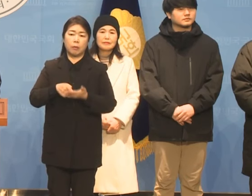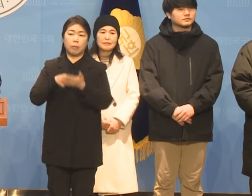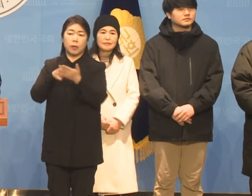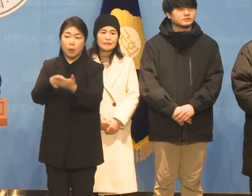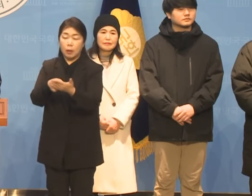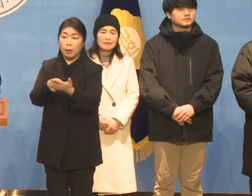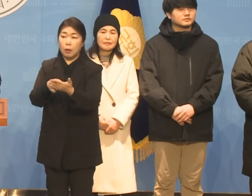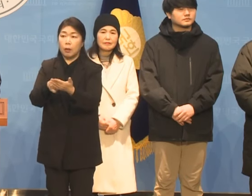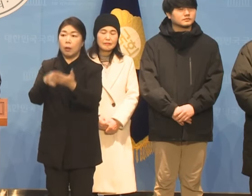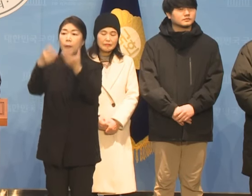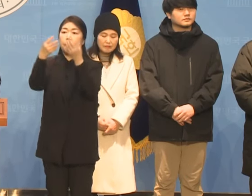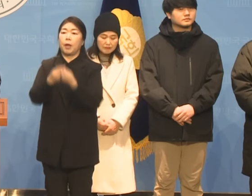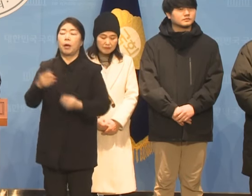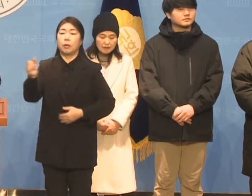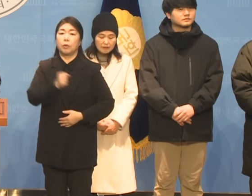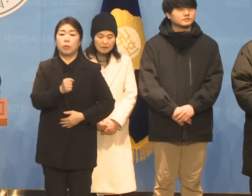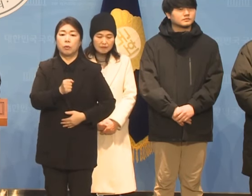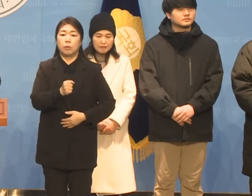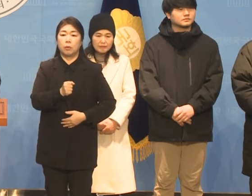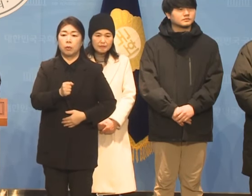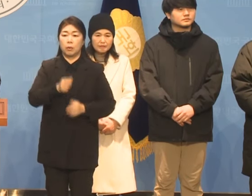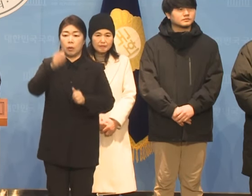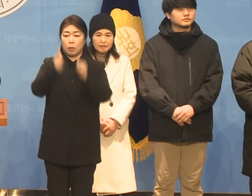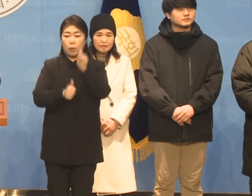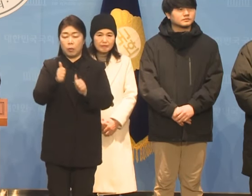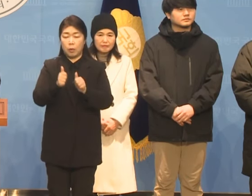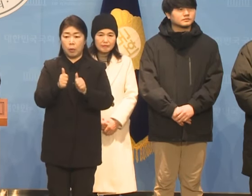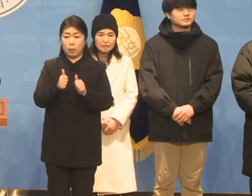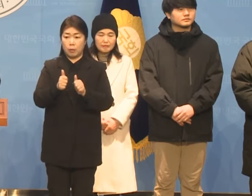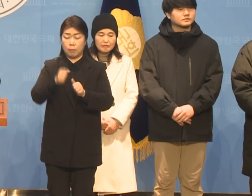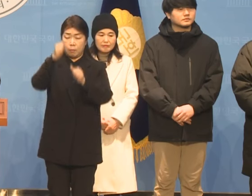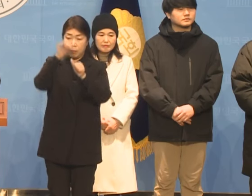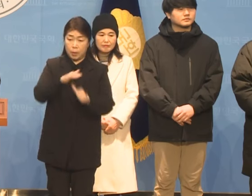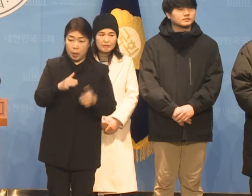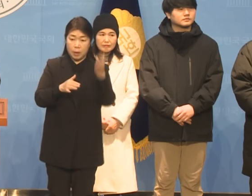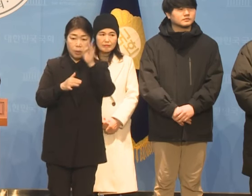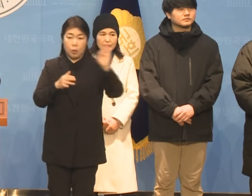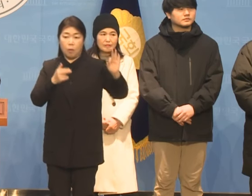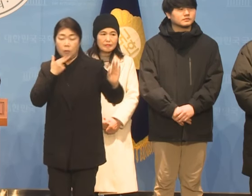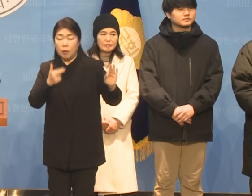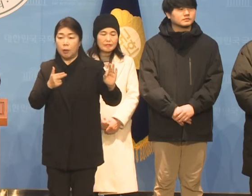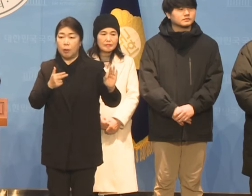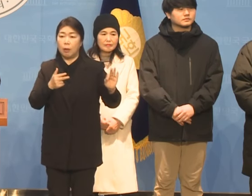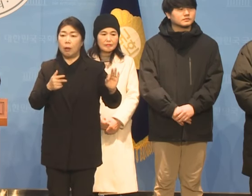해서 이것이 경선 불복이다라고 하는 프레임을 씌워서